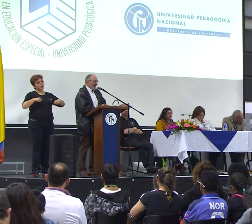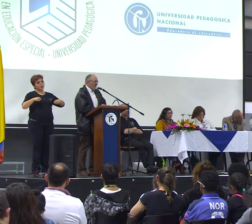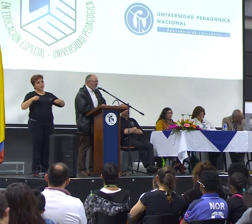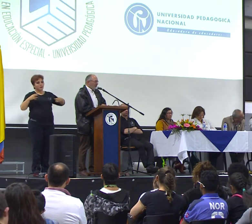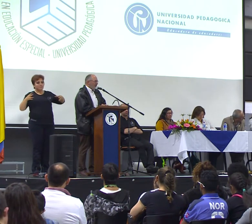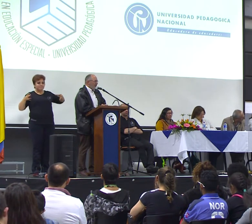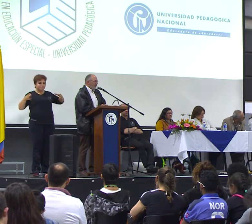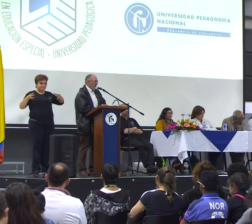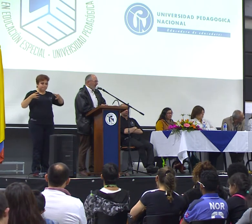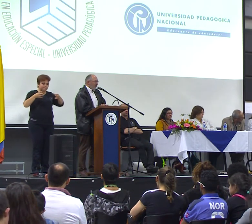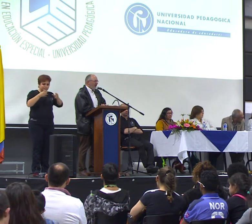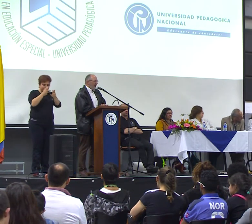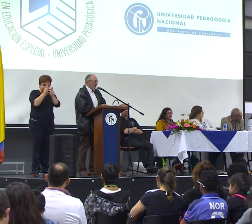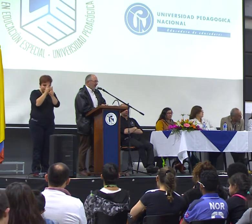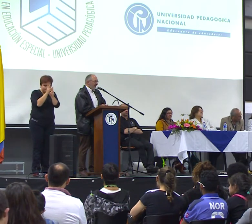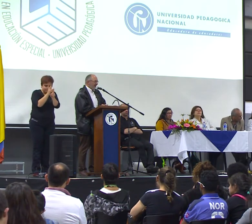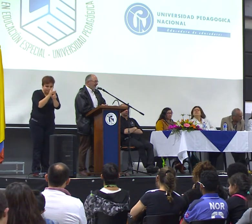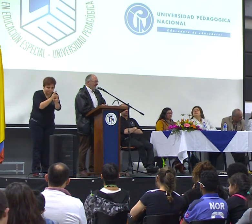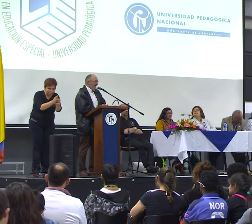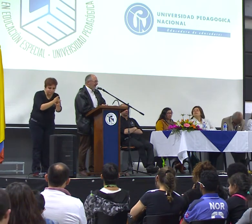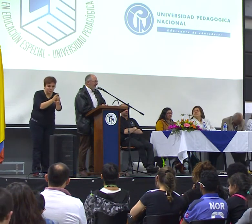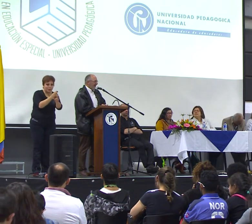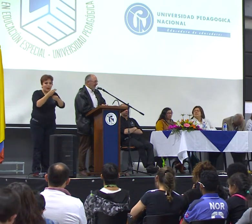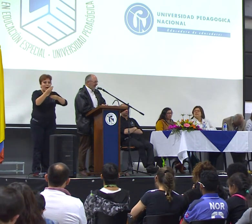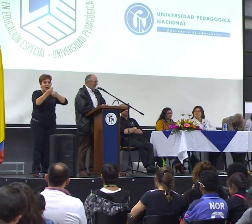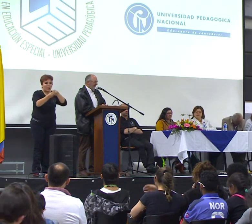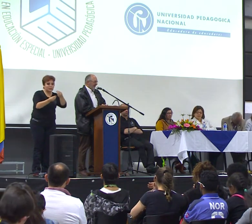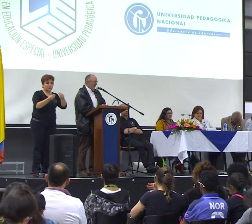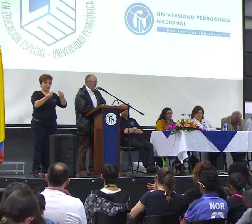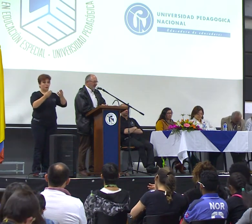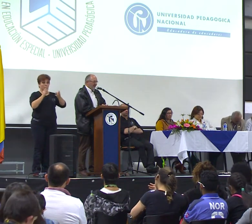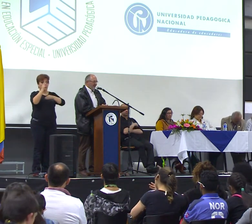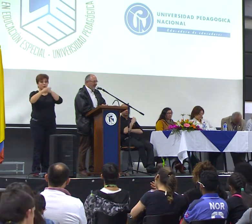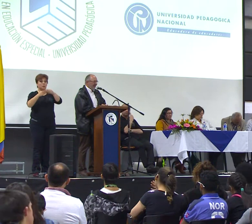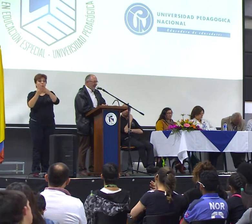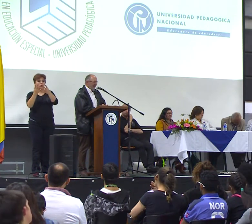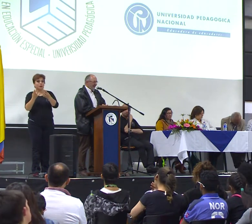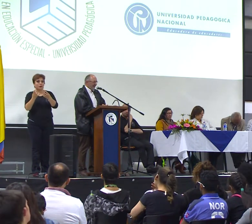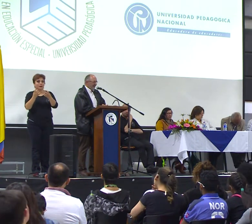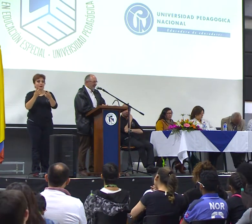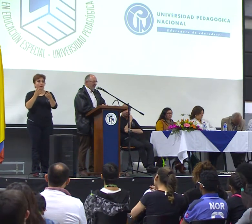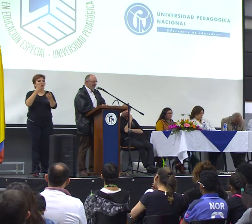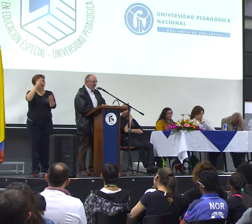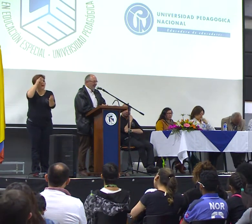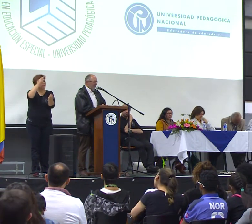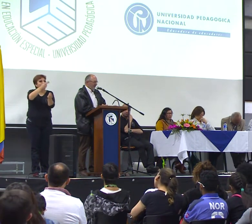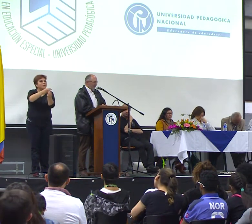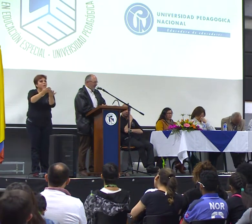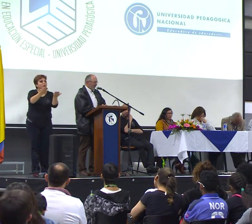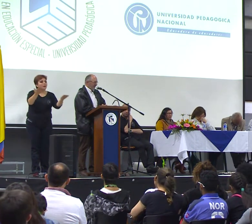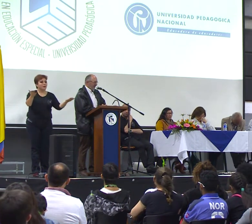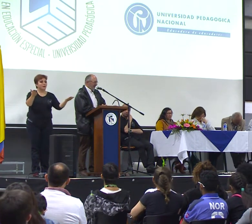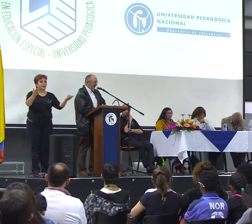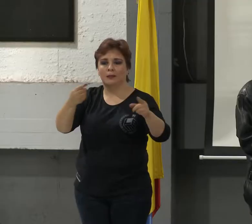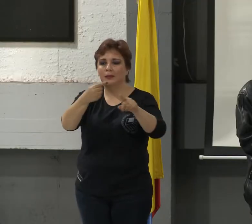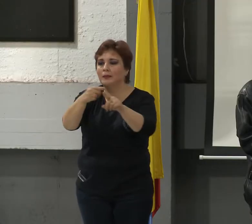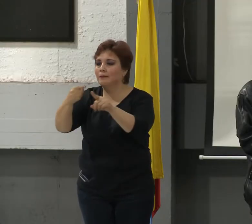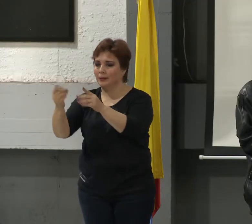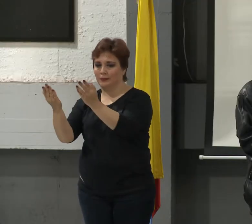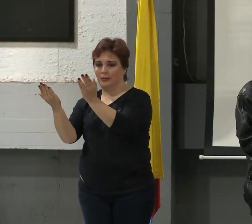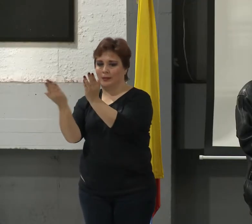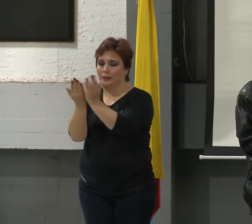a tono con lo que hoy la humanidad exige acerca de la diversidad la diferencia y la educación especial